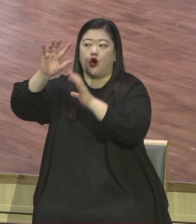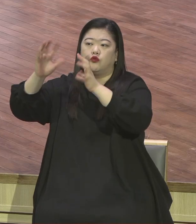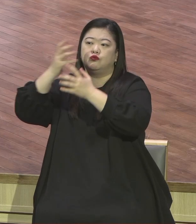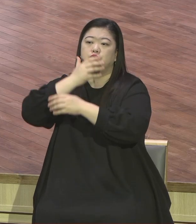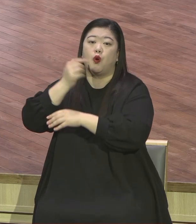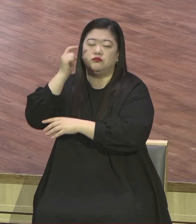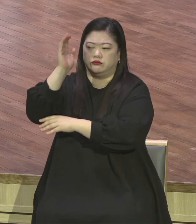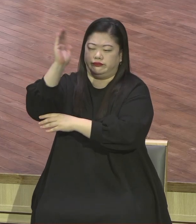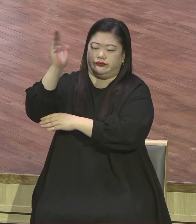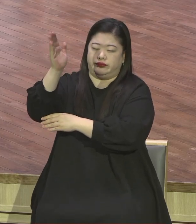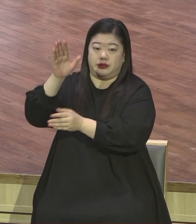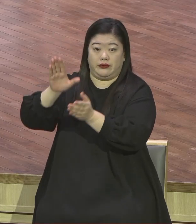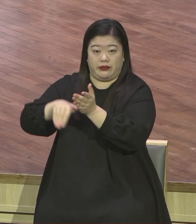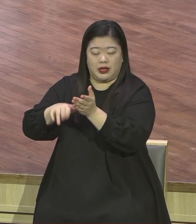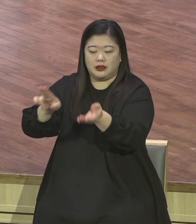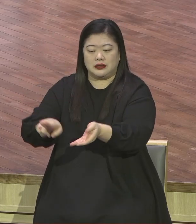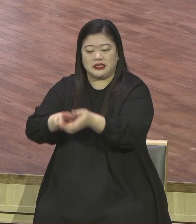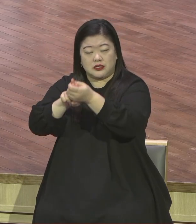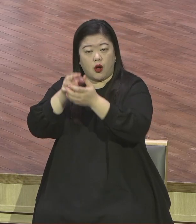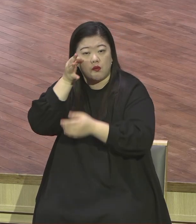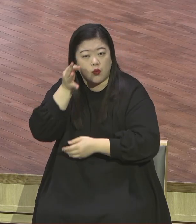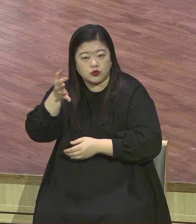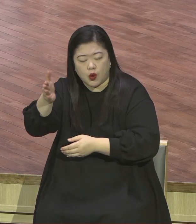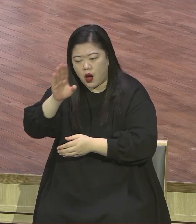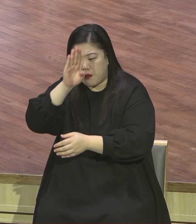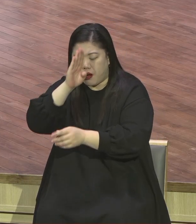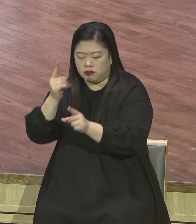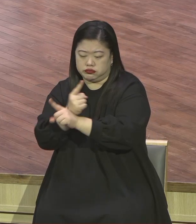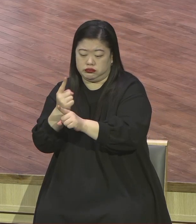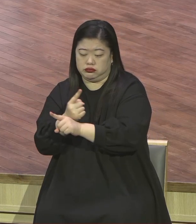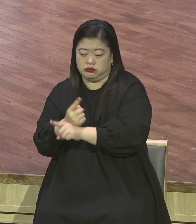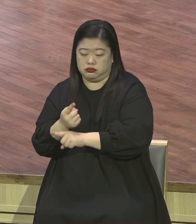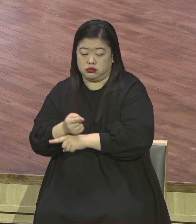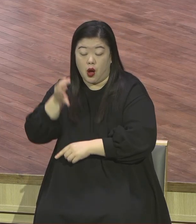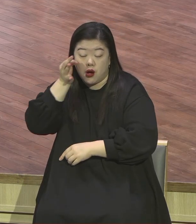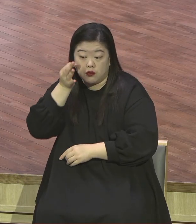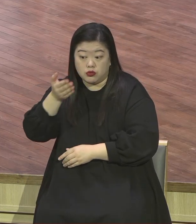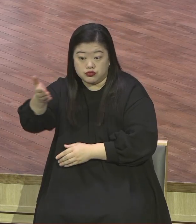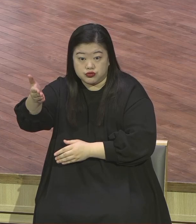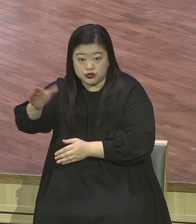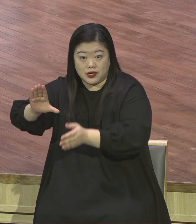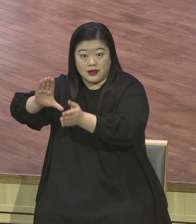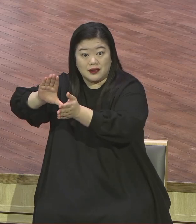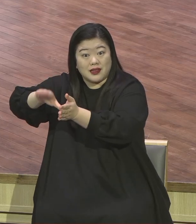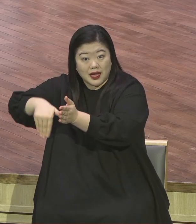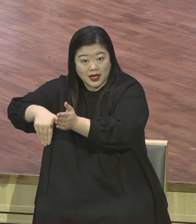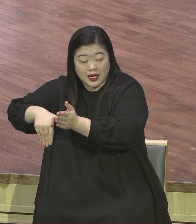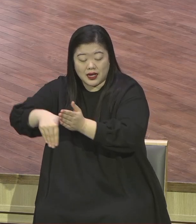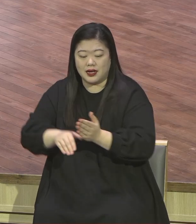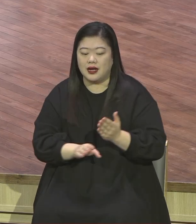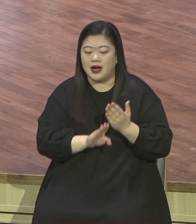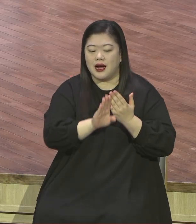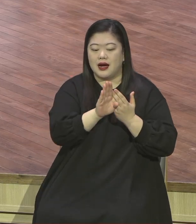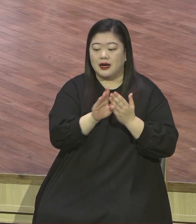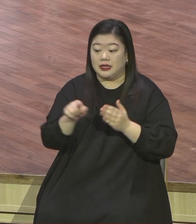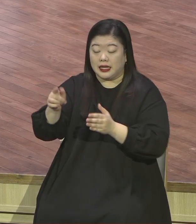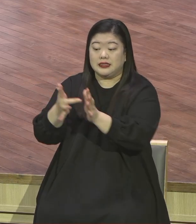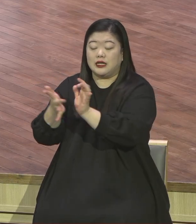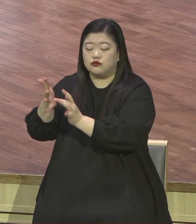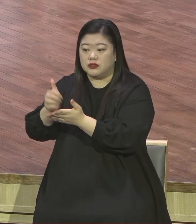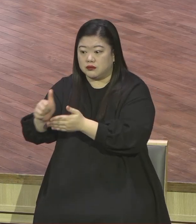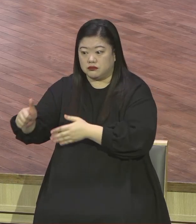많은 이적과 치유의 기적들을 행하시니까 어떻게 해요. 가는 곳곳마다 예수님이